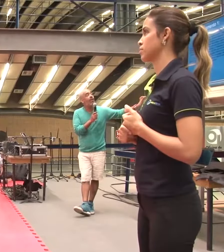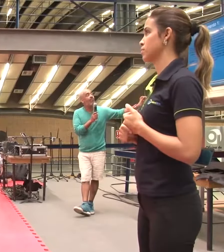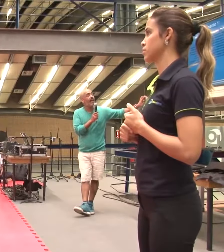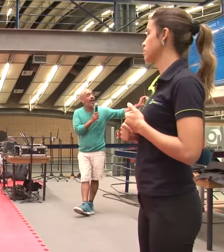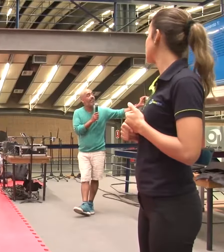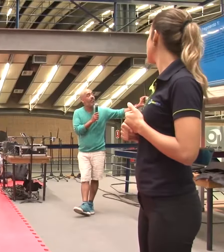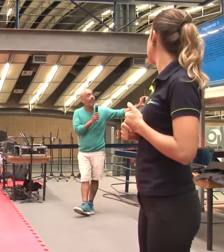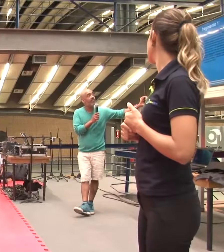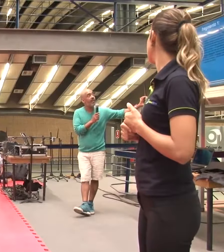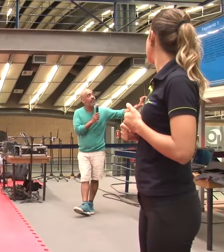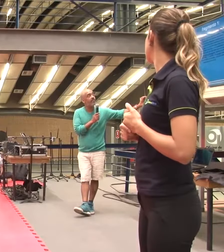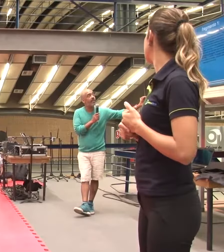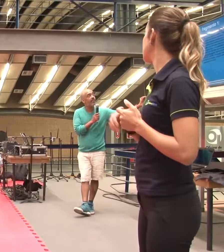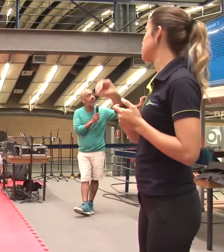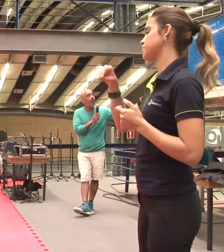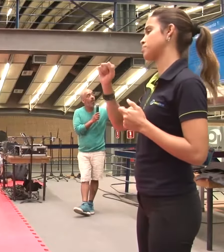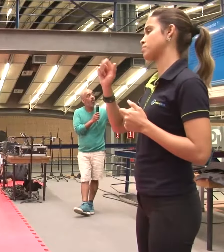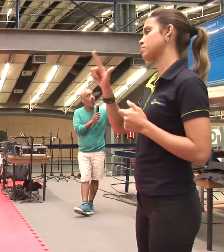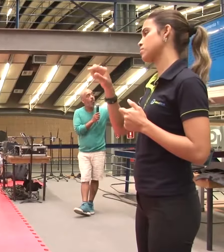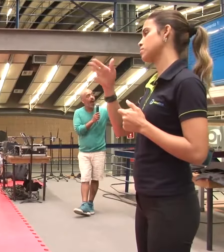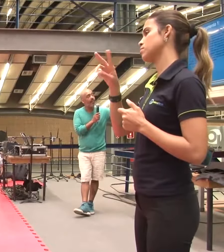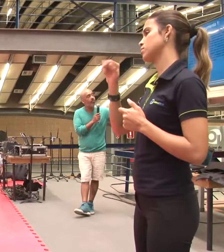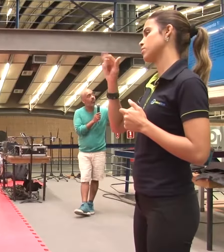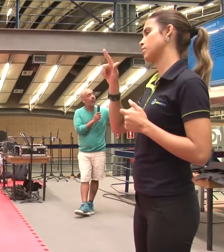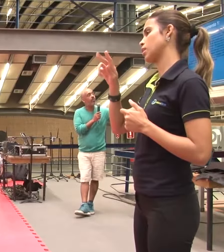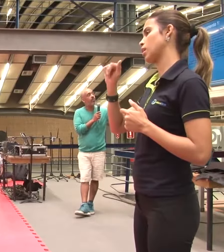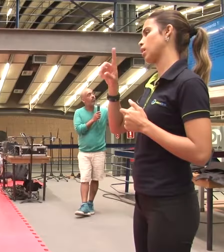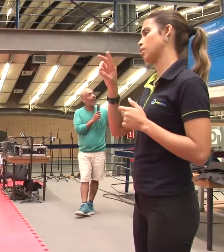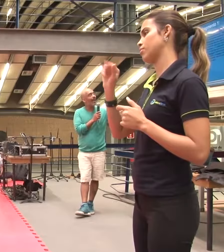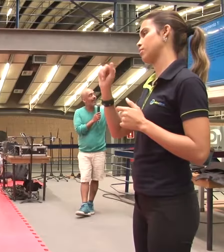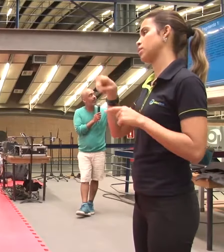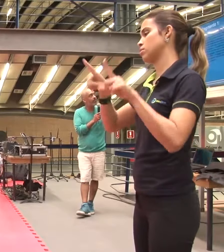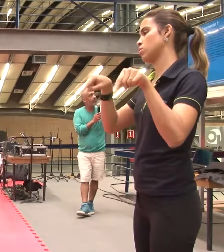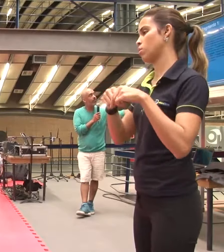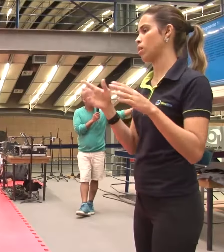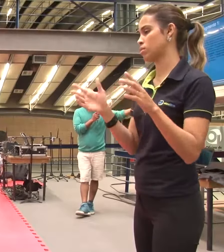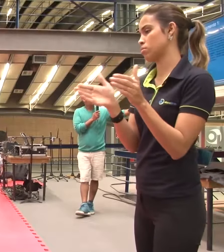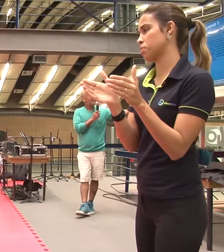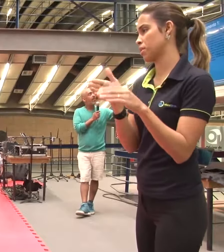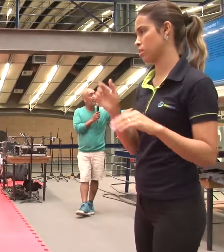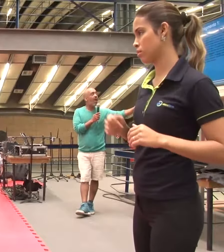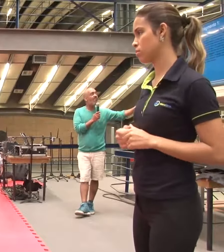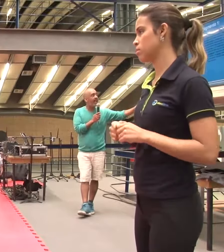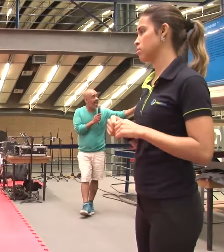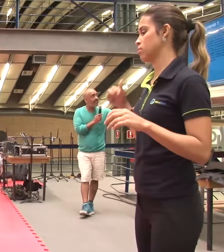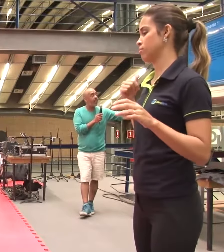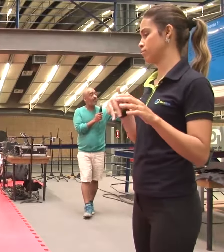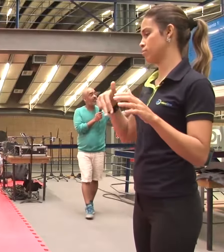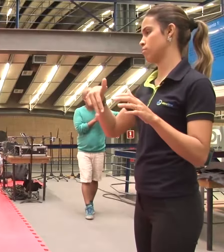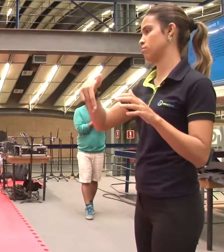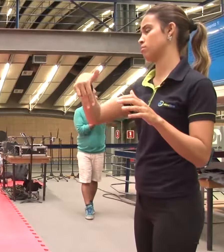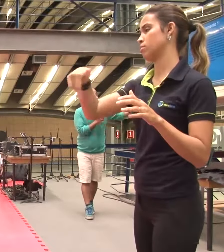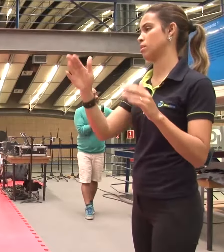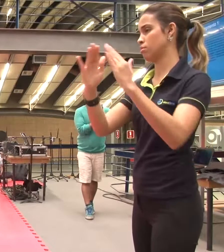E mal vagava uma das casinhas, ou um quarto, um canto. E mal vagava uma